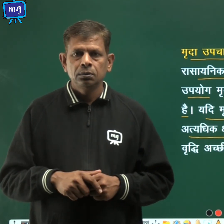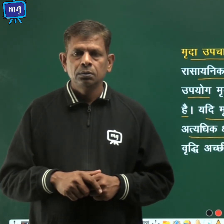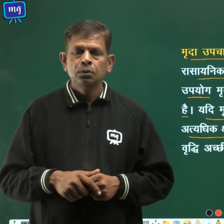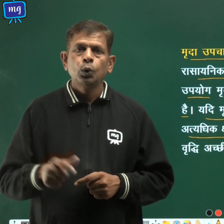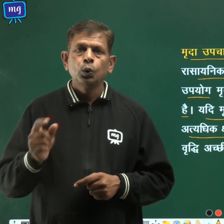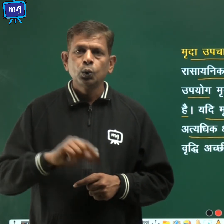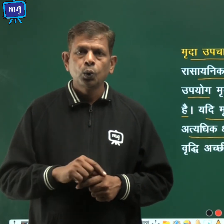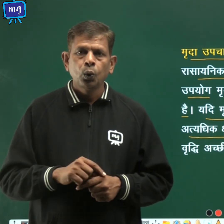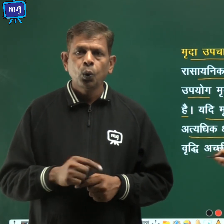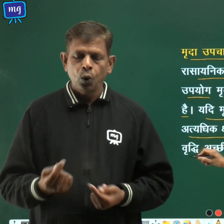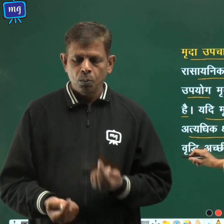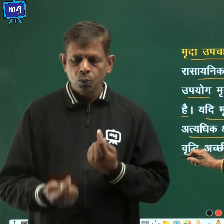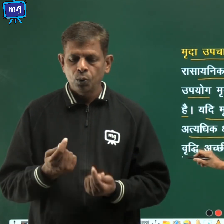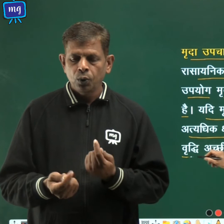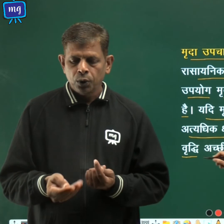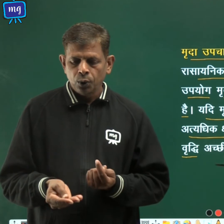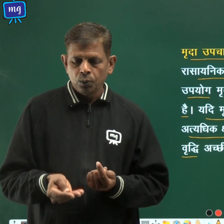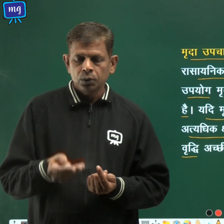तो पौधों की वृद्धि